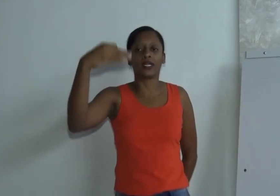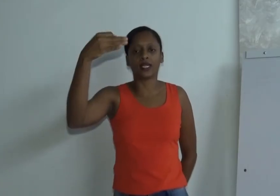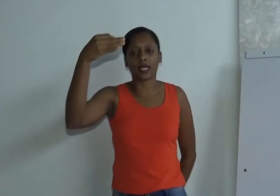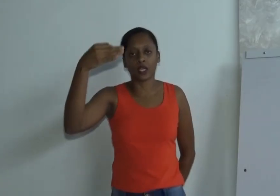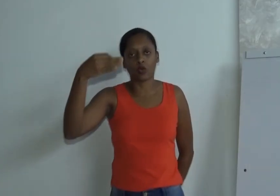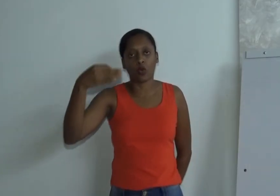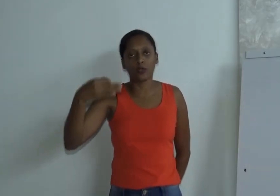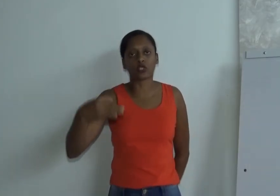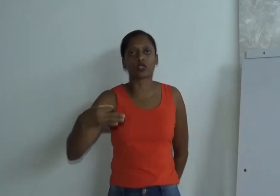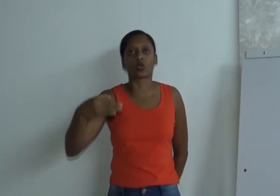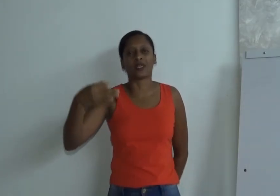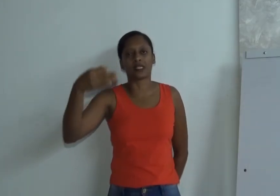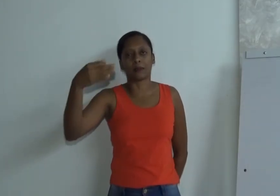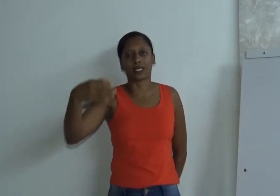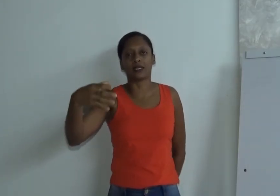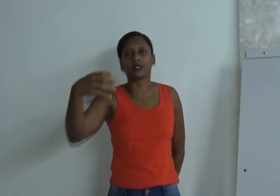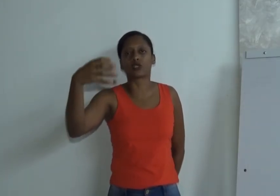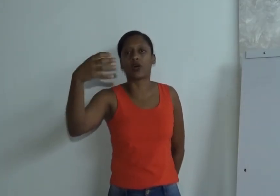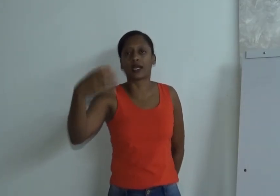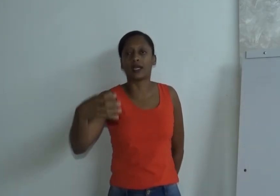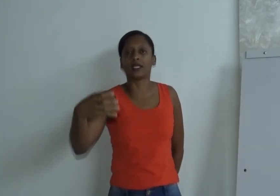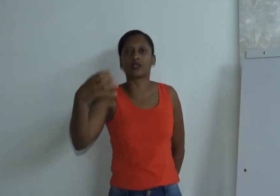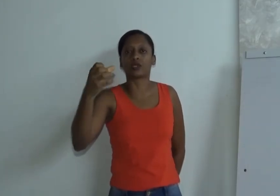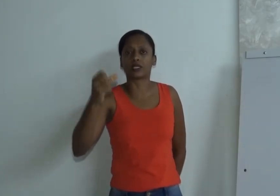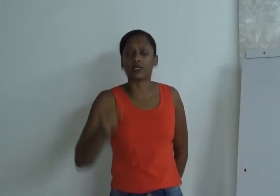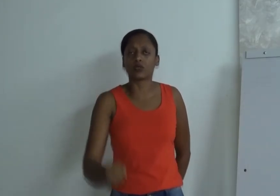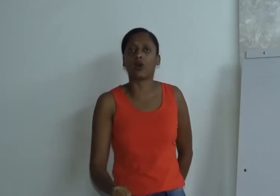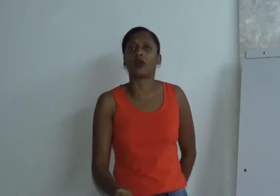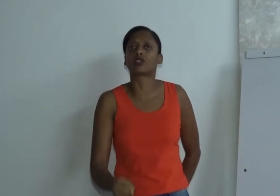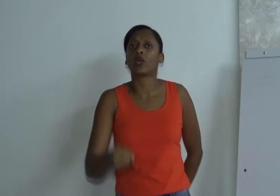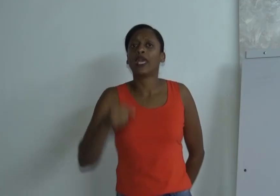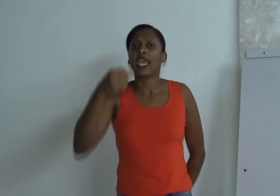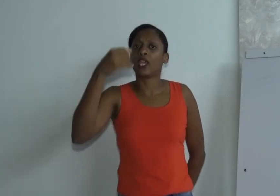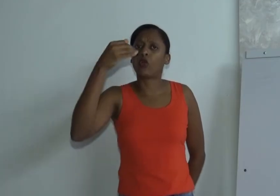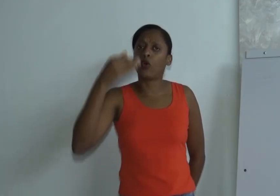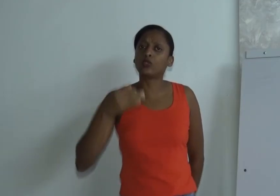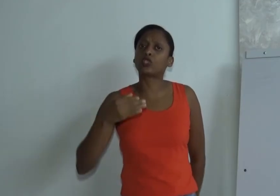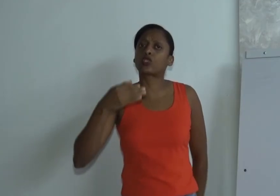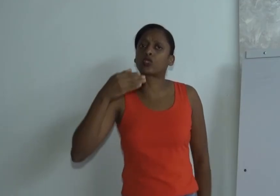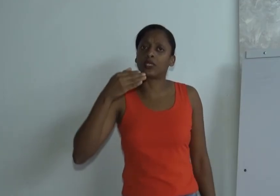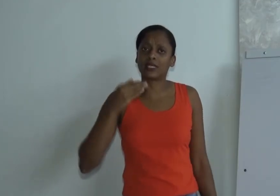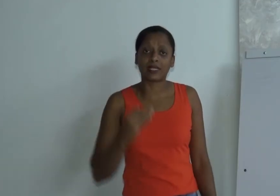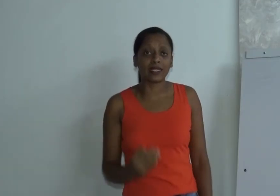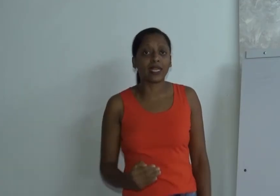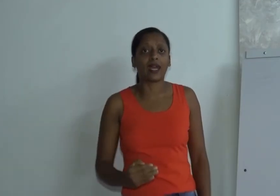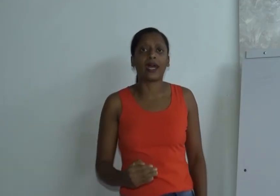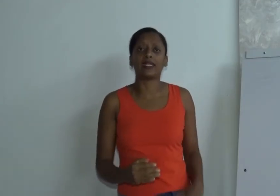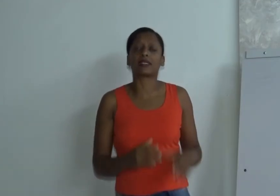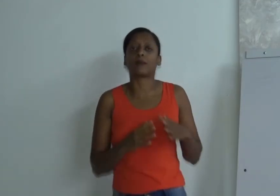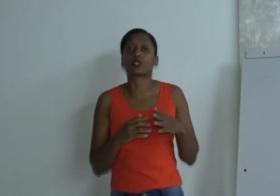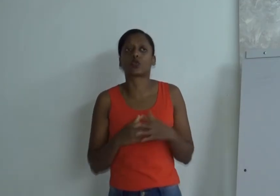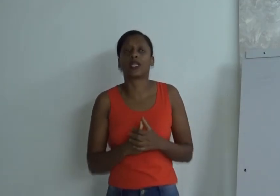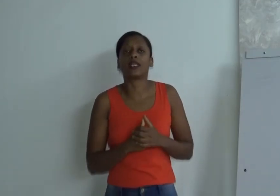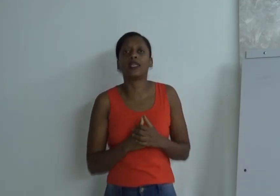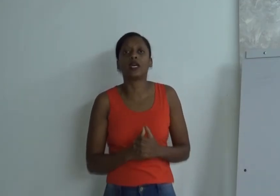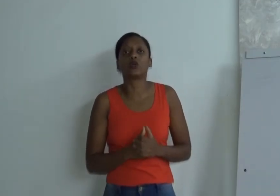inorgânica em condições, e a matriz orgânica do tecido ósseo em condições ideais, a pessoa ela não